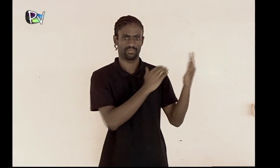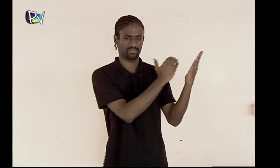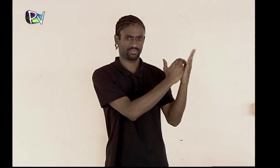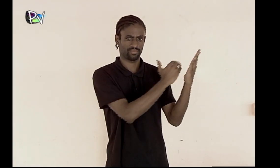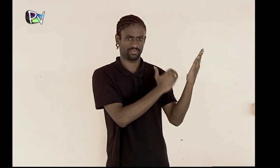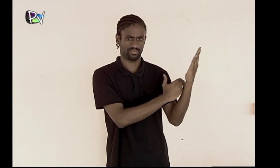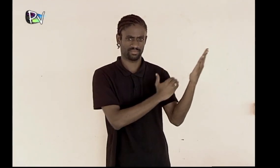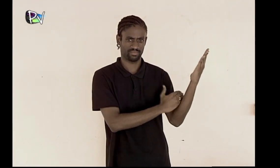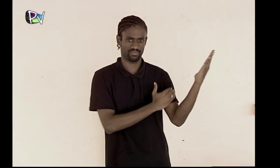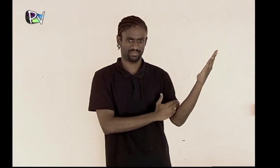Menu.